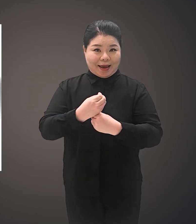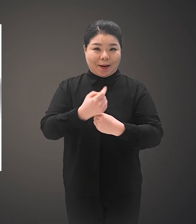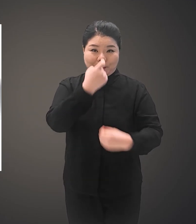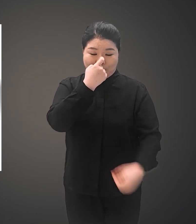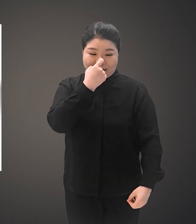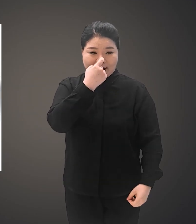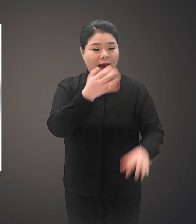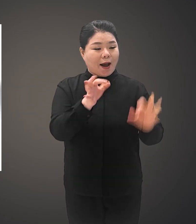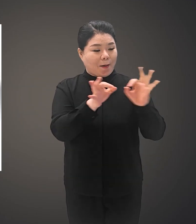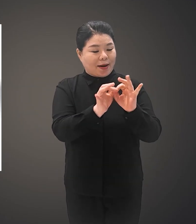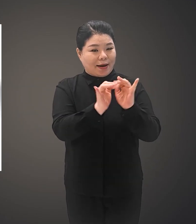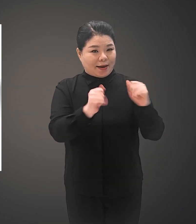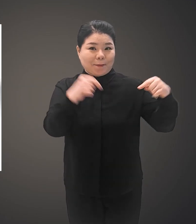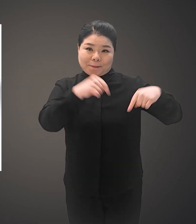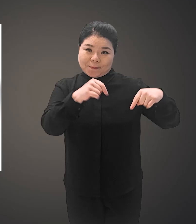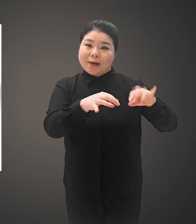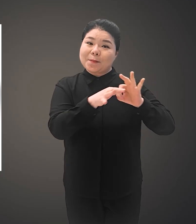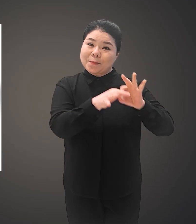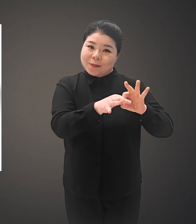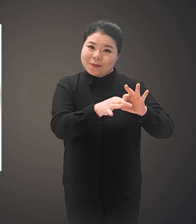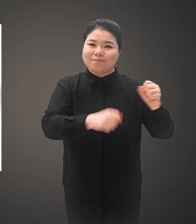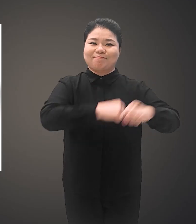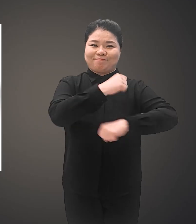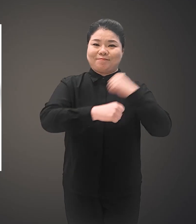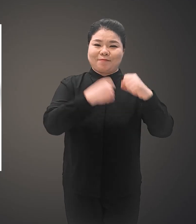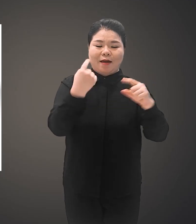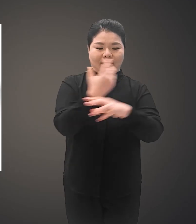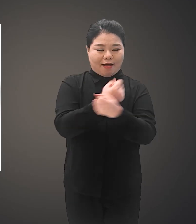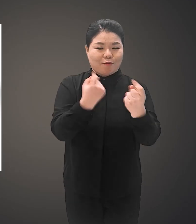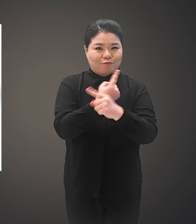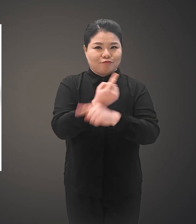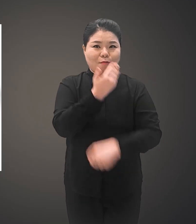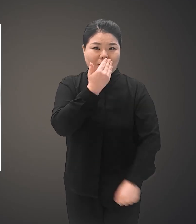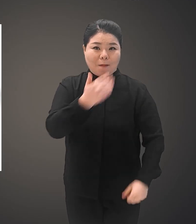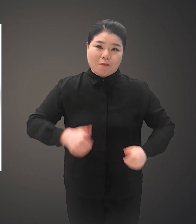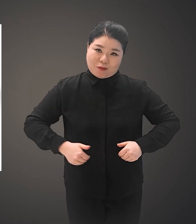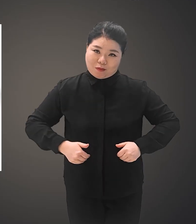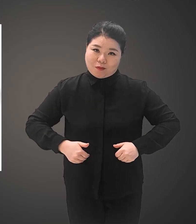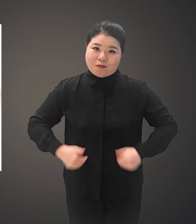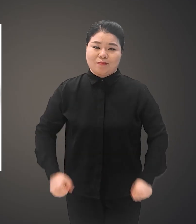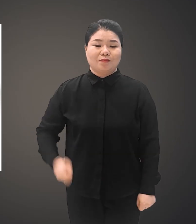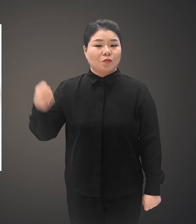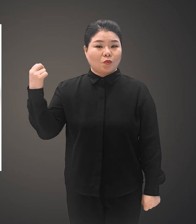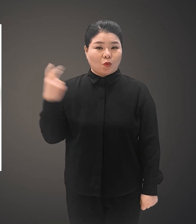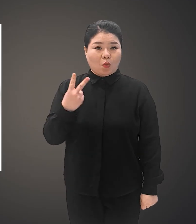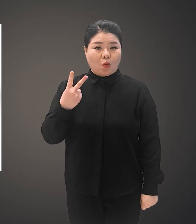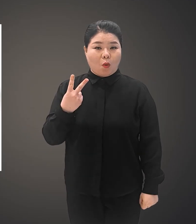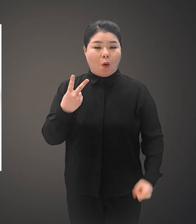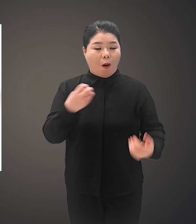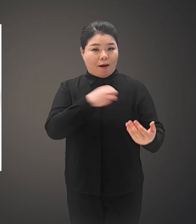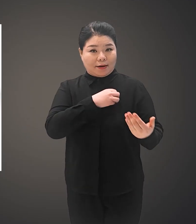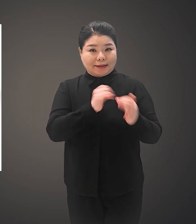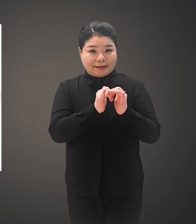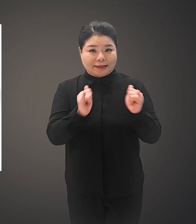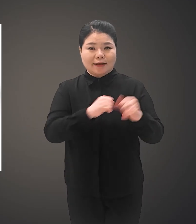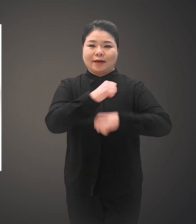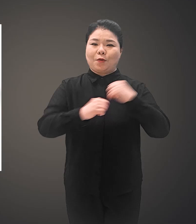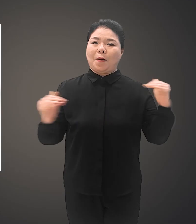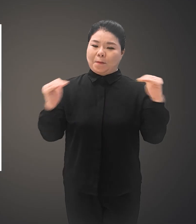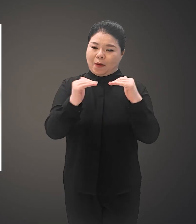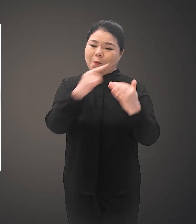당사자와 이해관계자 간의 협의를 통해 자유롭게 계약을 수정할 수 있어야 하며 구성원들의